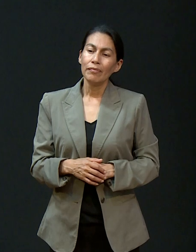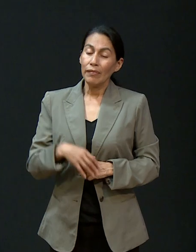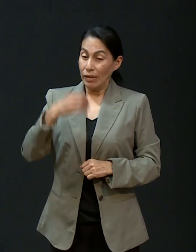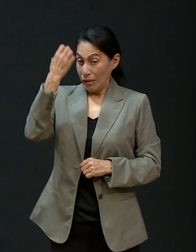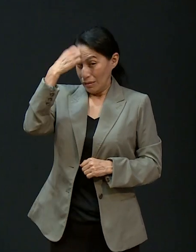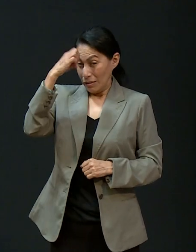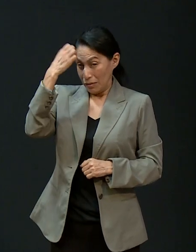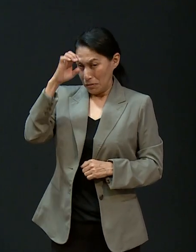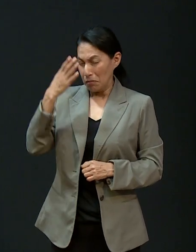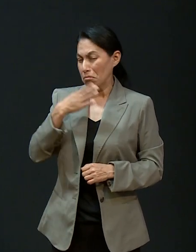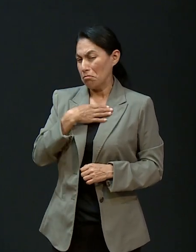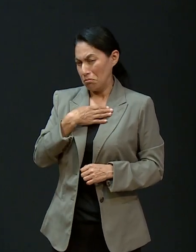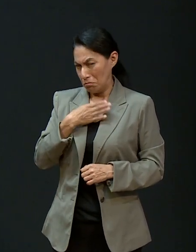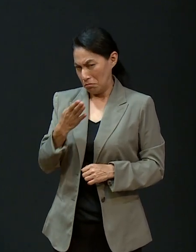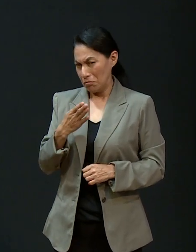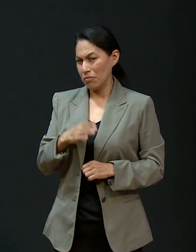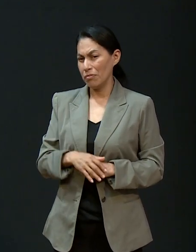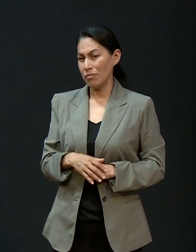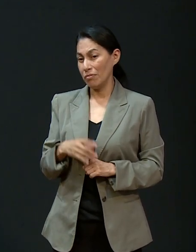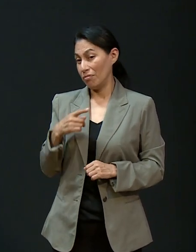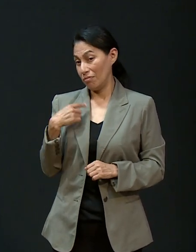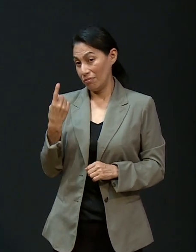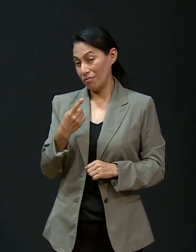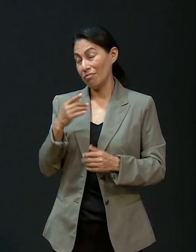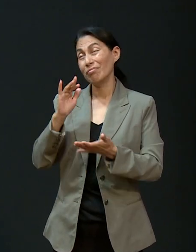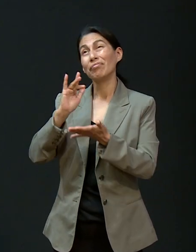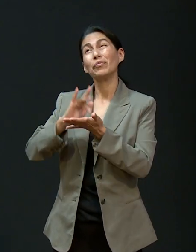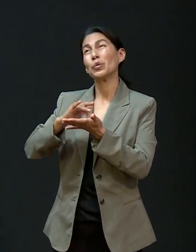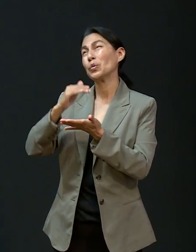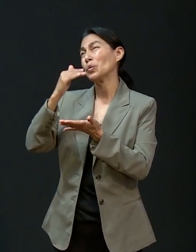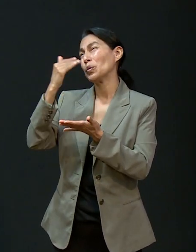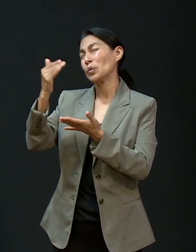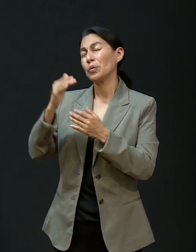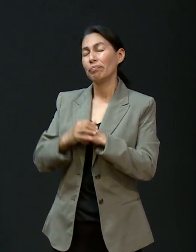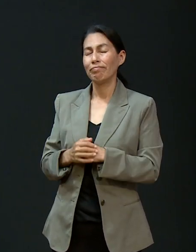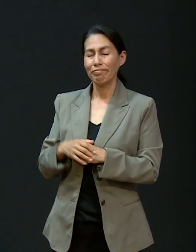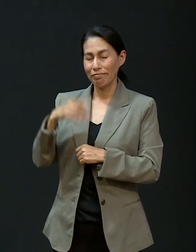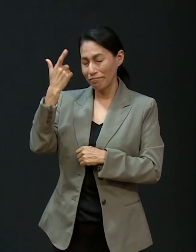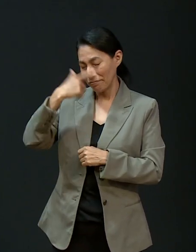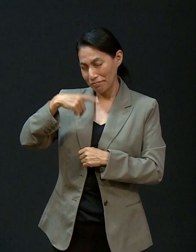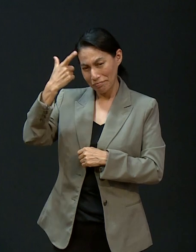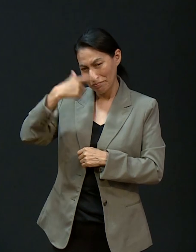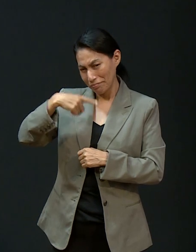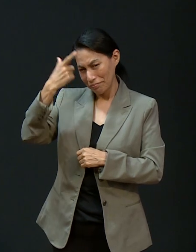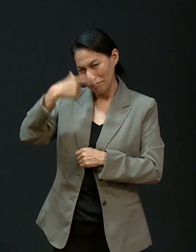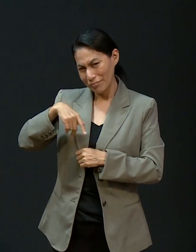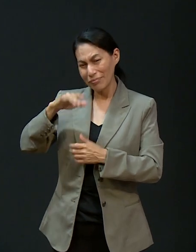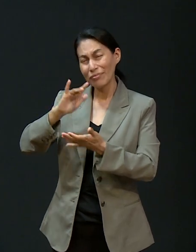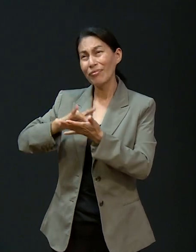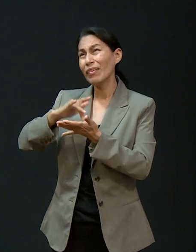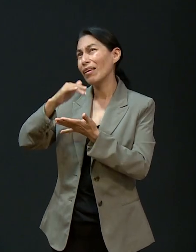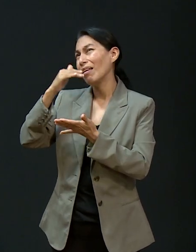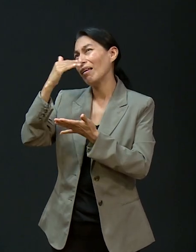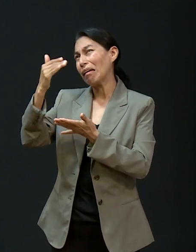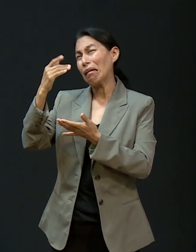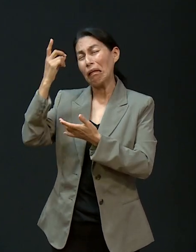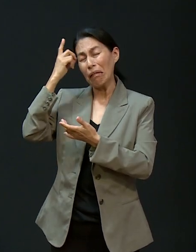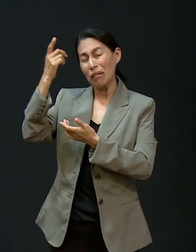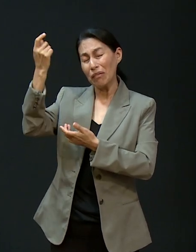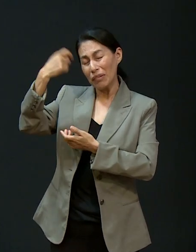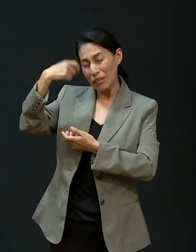Bueno, tuvimos varias experiencias buenas. Nosotros somos muy gratos a Dios. Así todas las noches